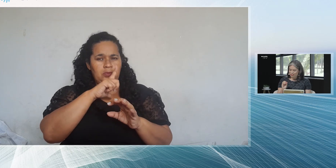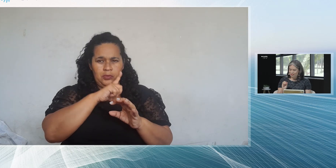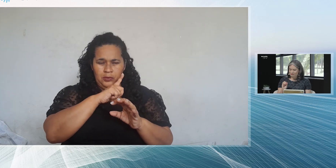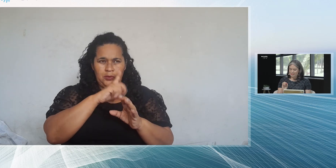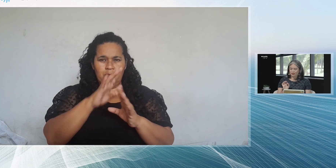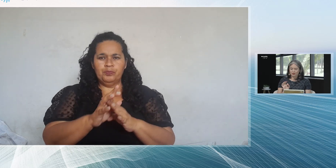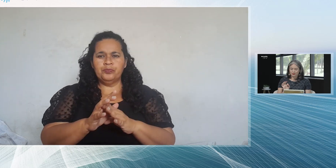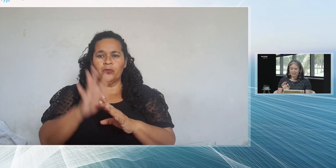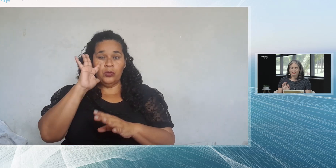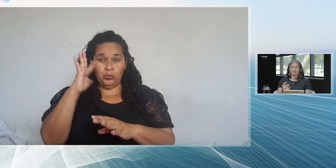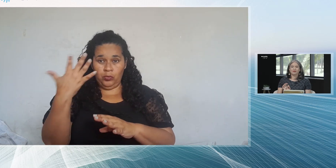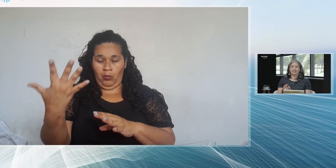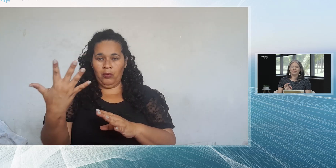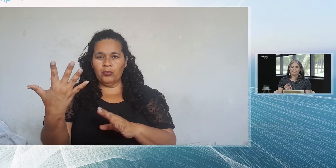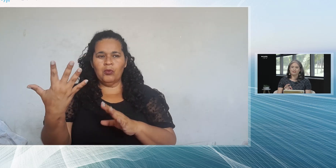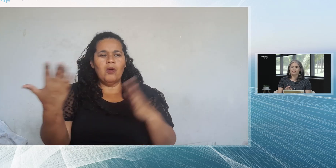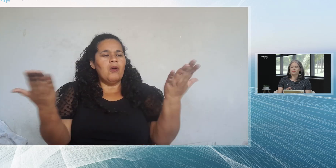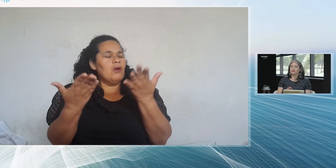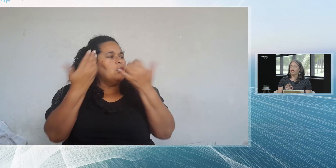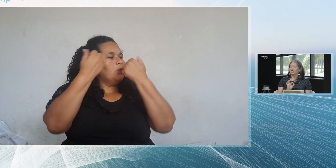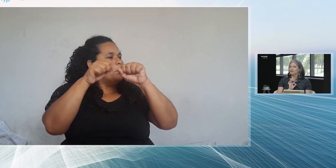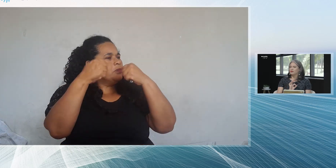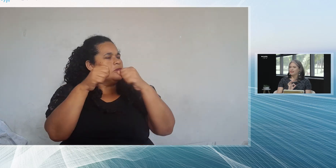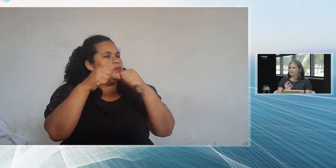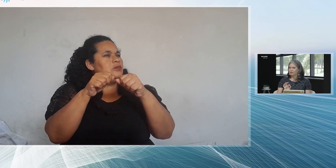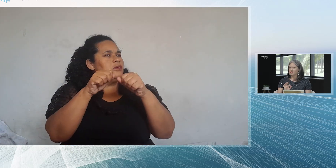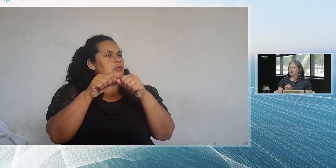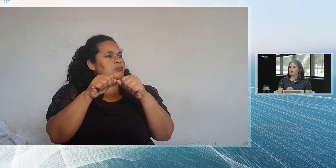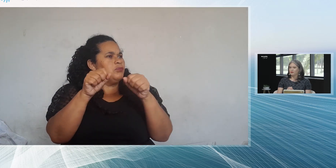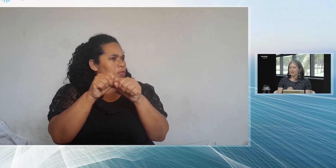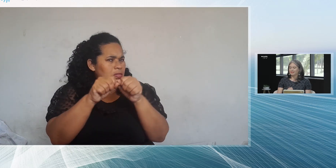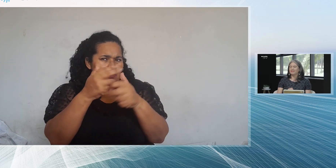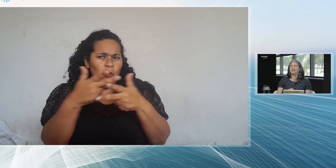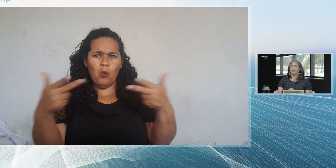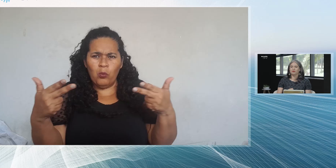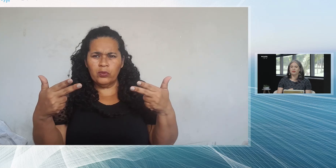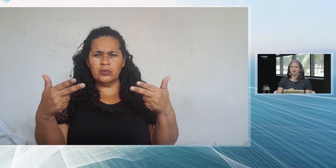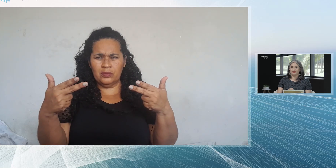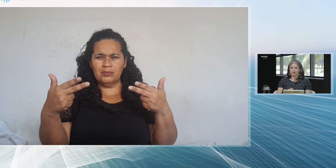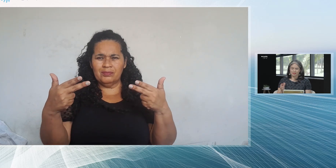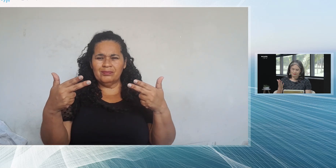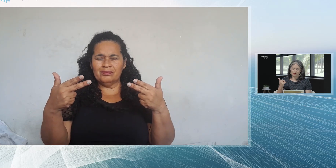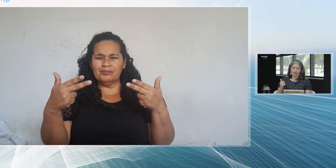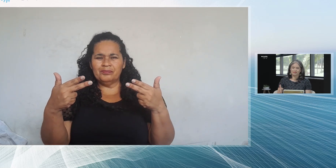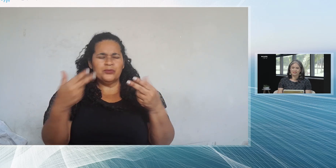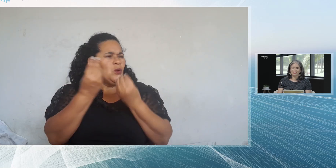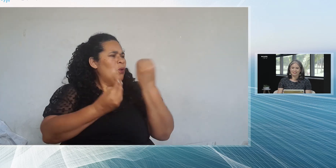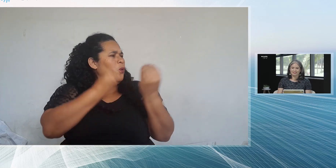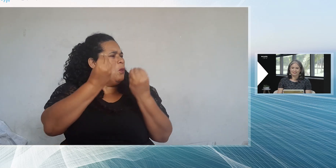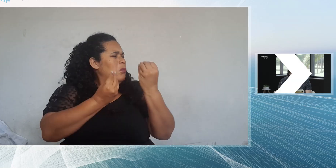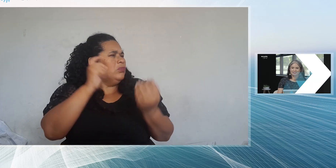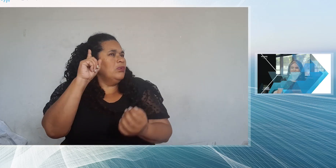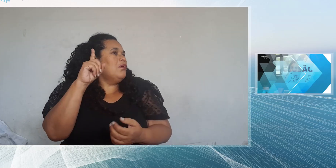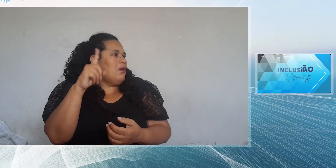segura aí, porque antes nós temos um recadinho especial com o Éder no Momento Libras. Bora